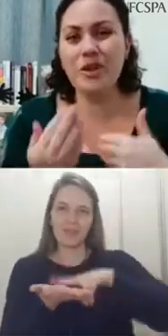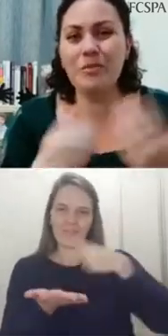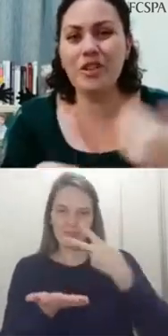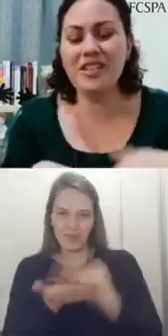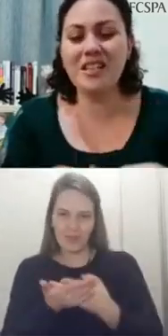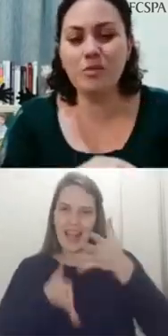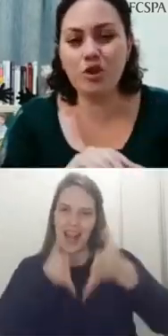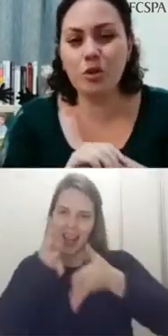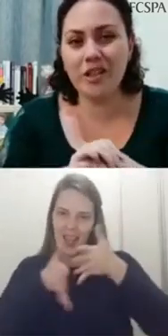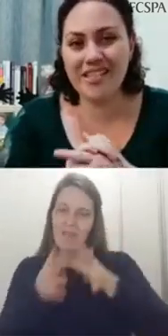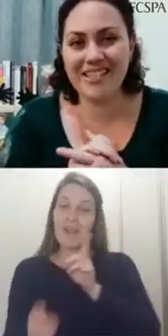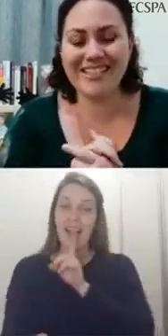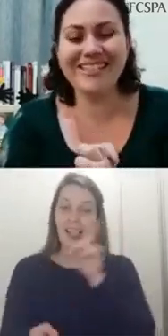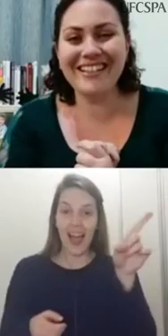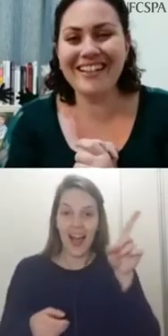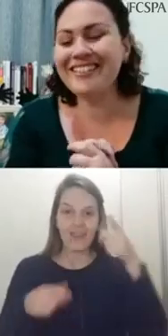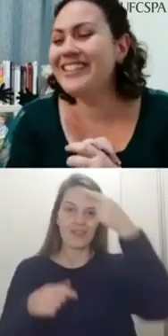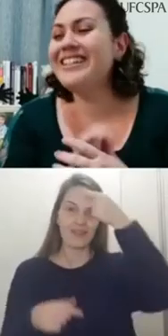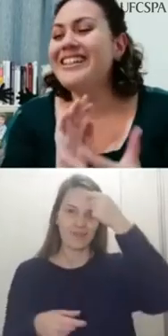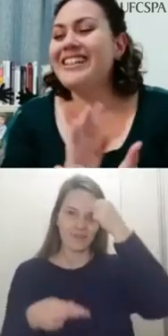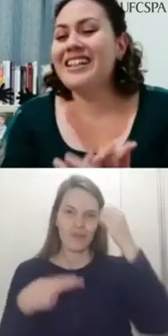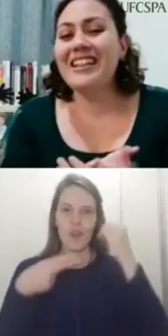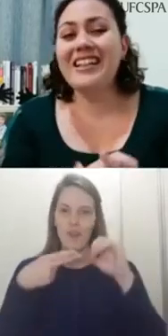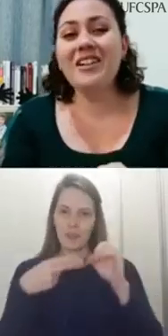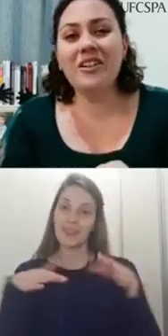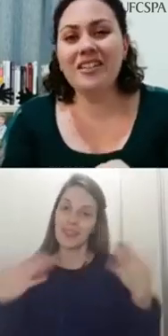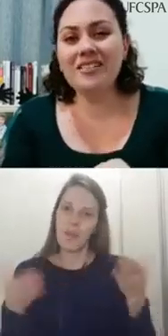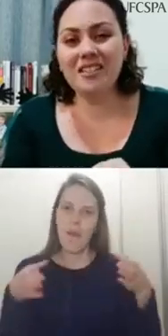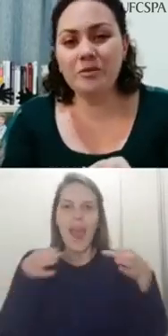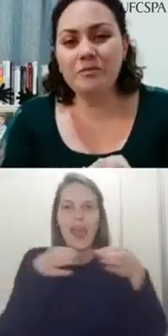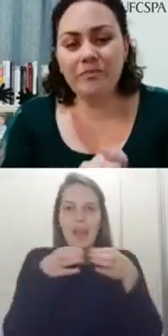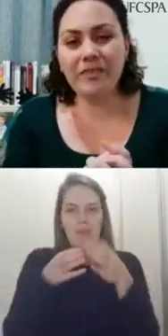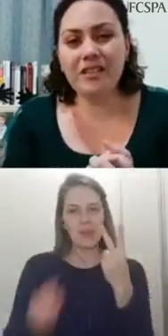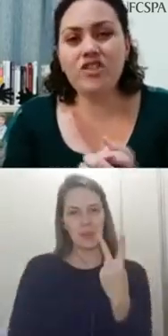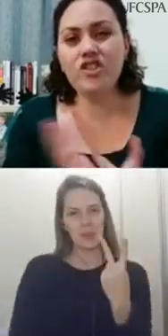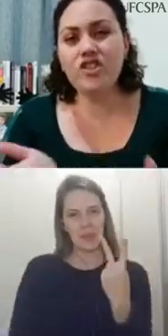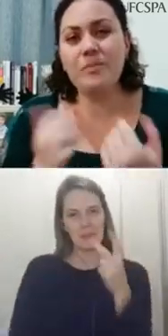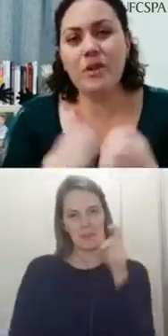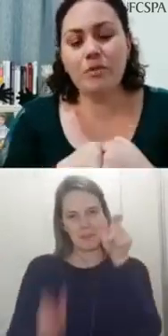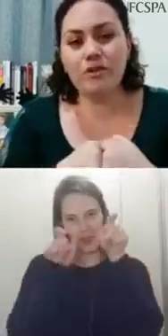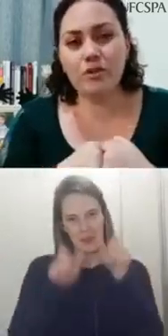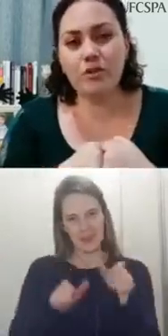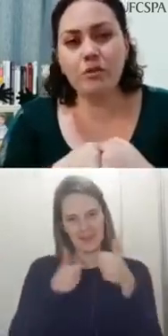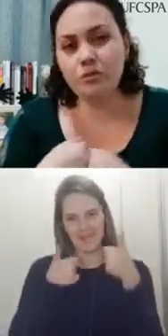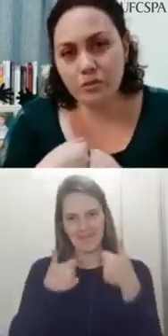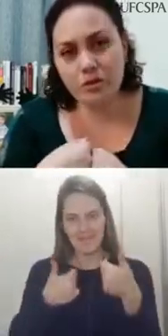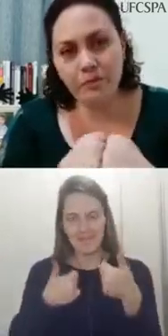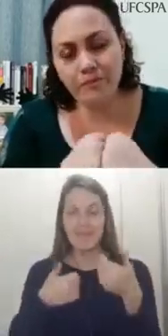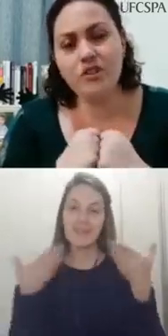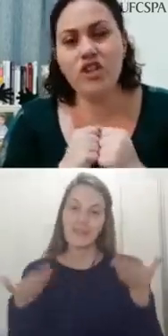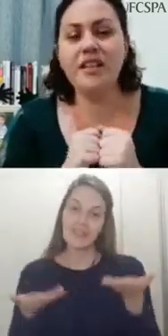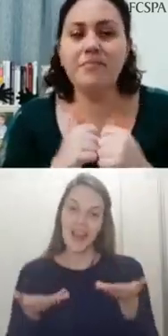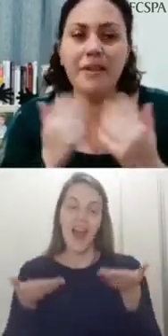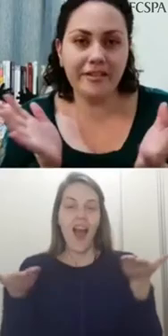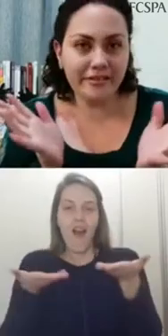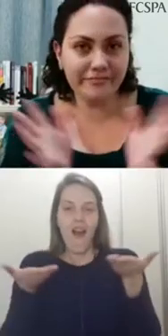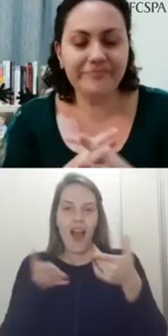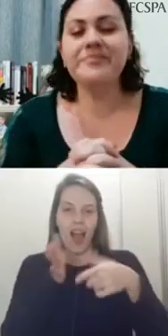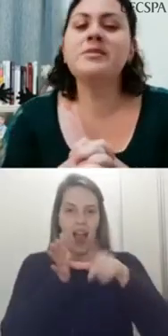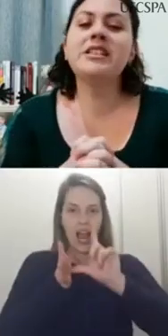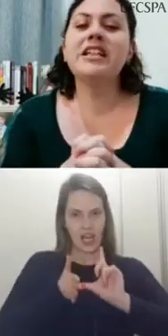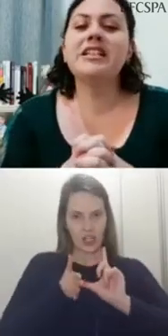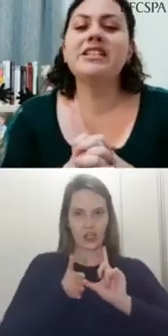gente forma a nossa equipe de dois, né? E agora, então, antes de chamar o professor Augusto